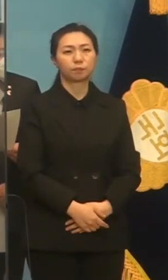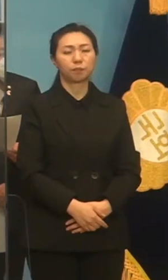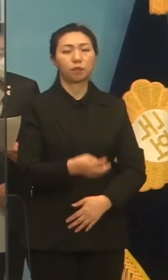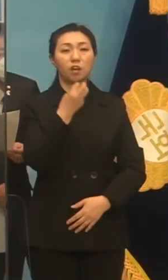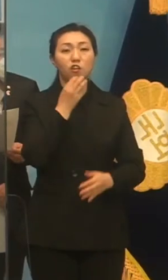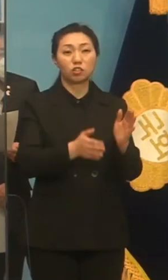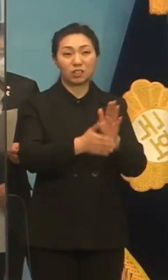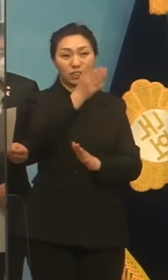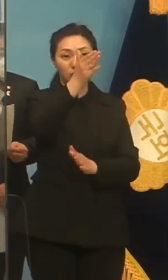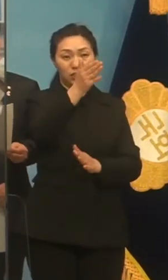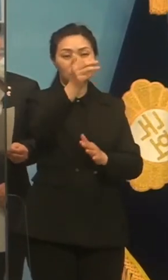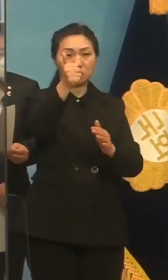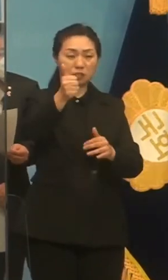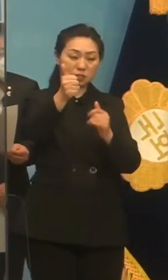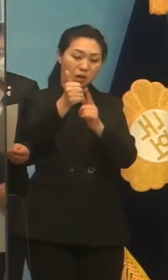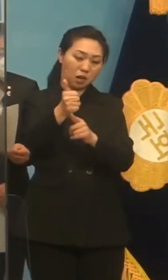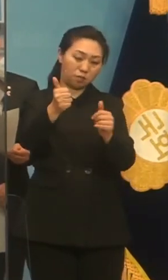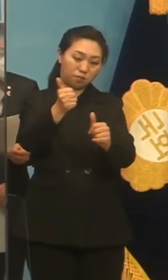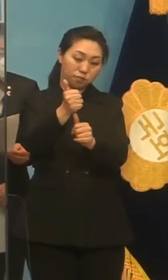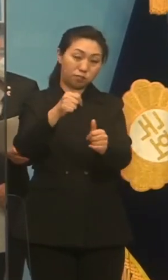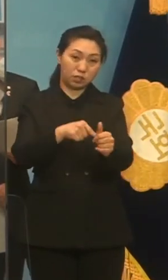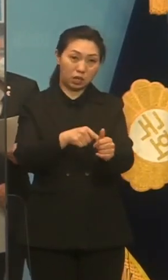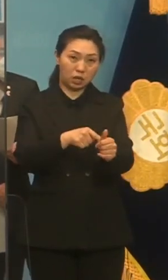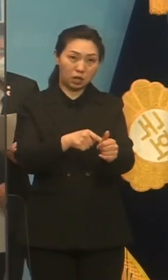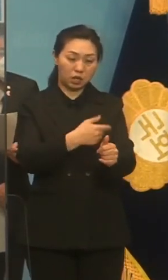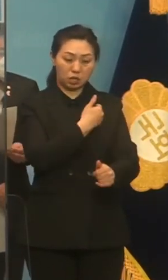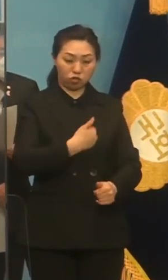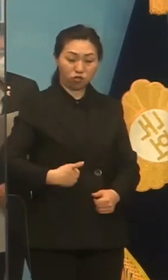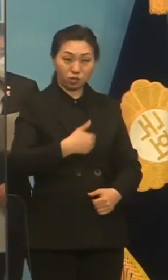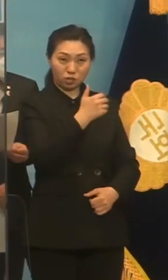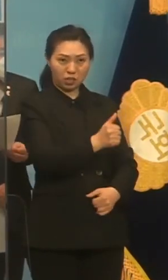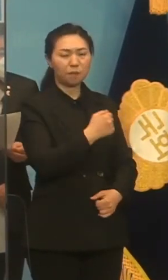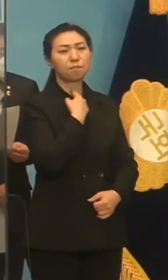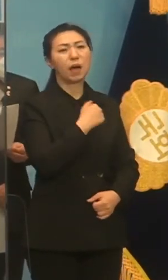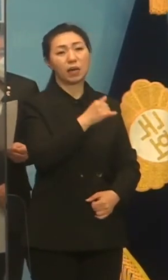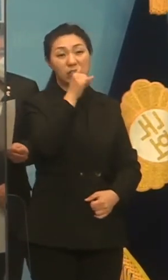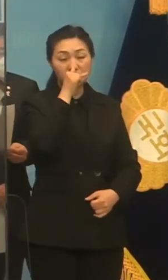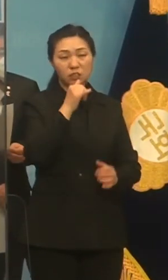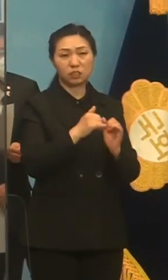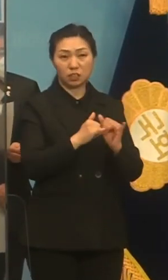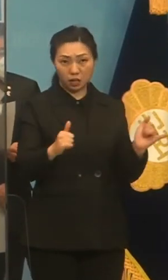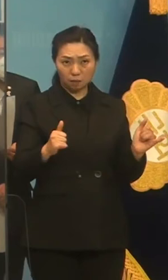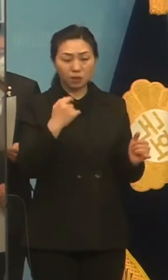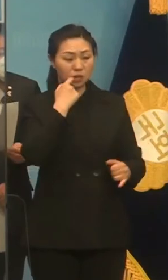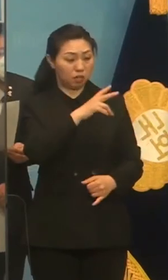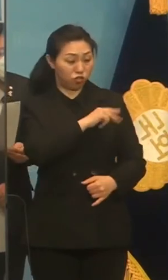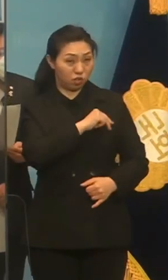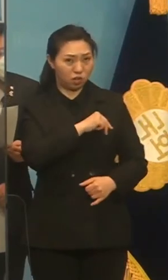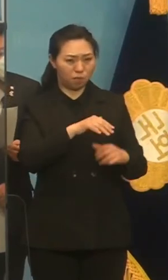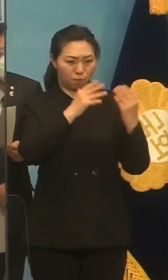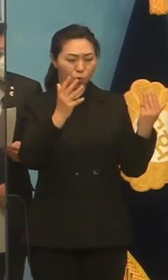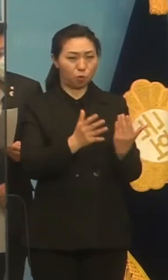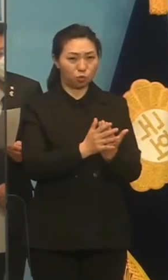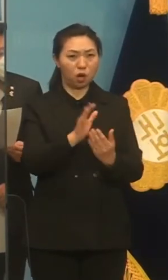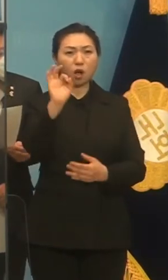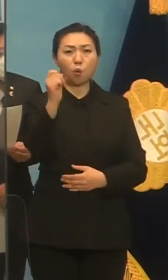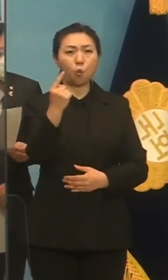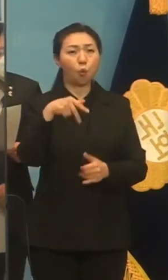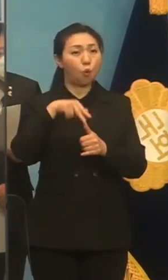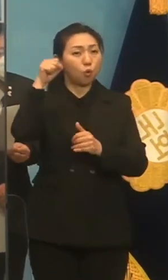도식이 시랑 지방 착실한 태랑 쓸쓸히 오늘은 후보에 대해 없게 됩니다